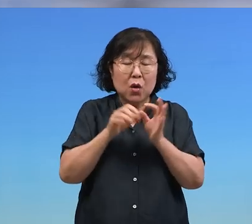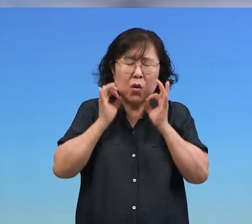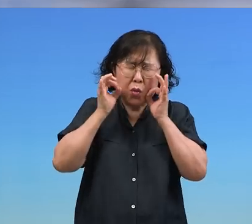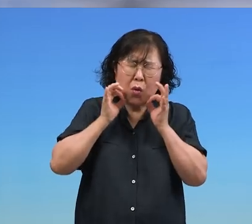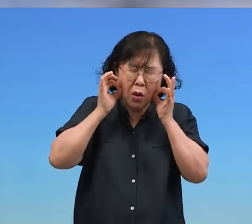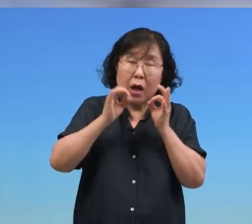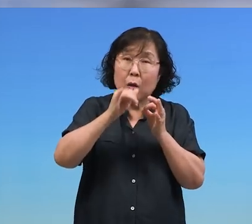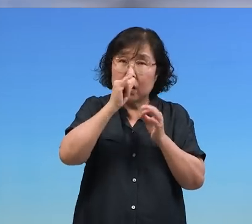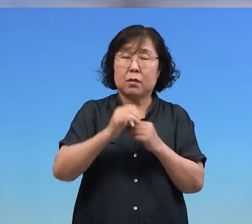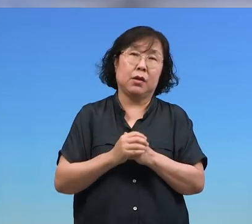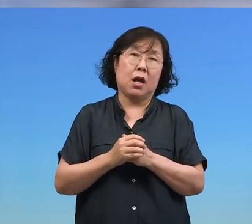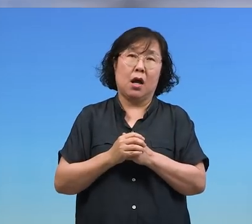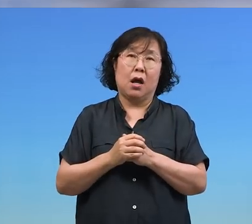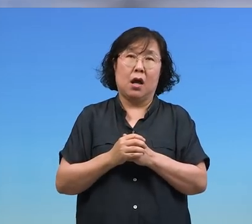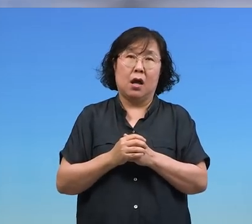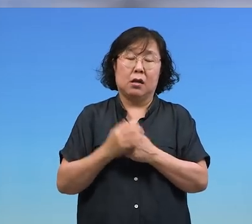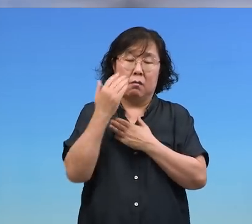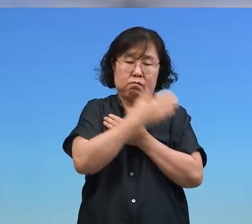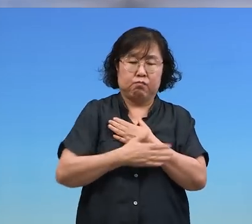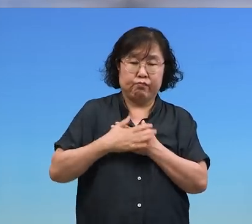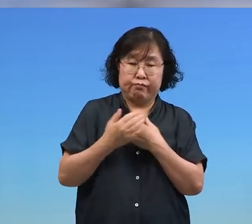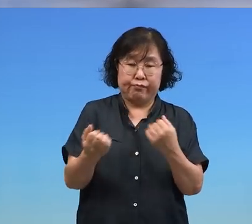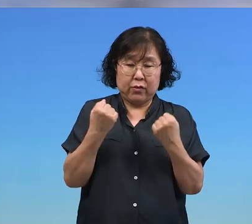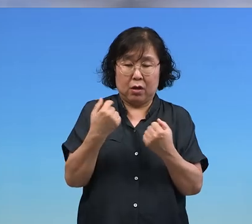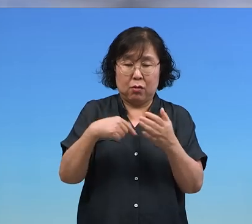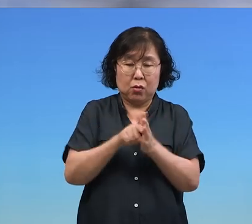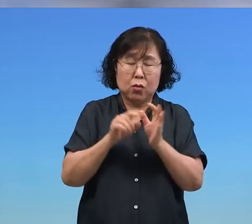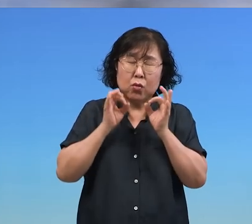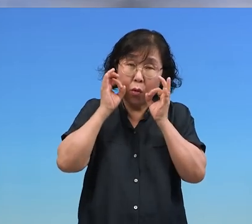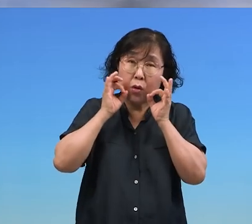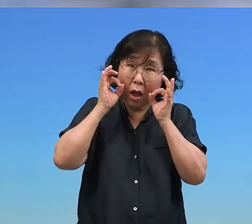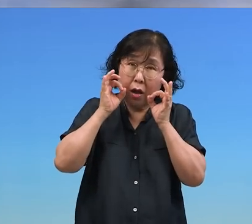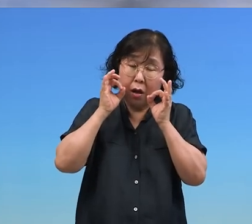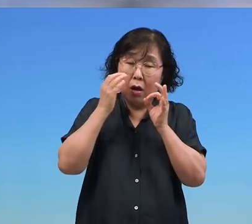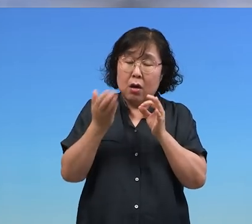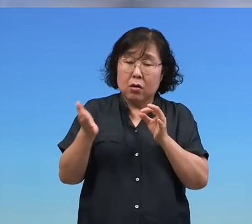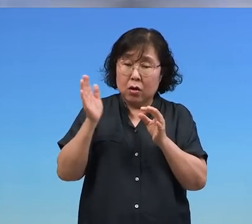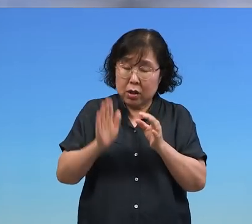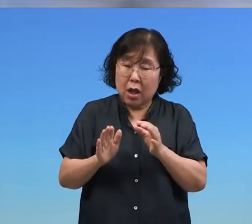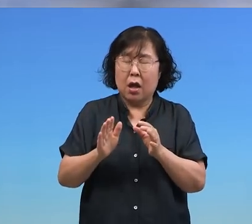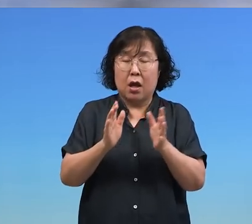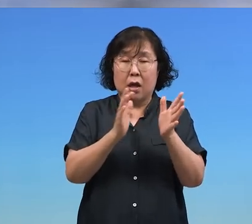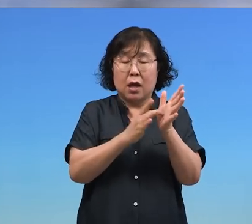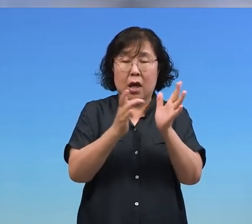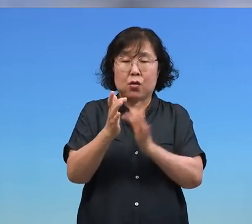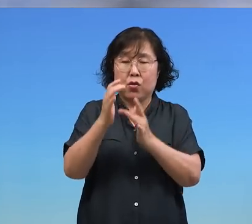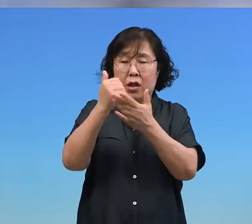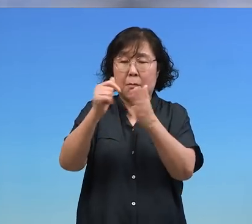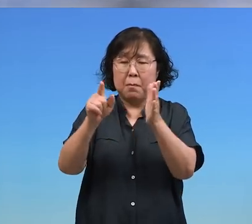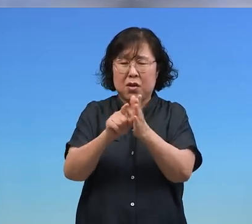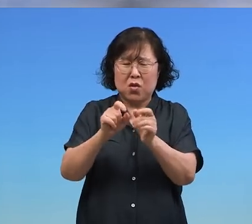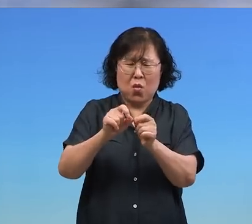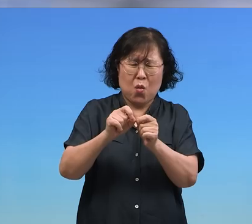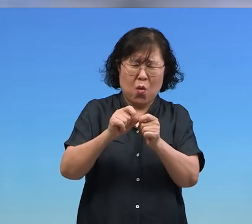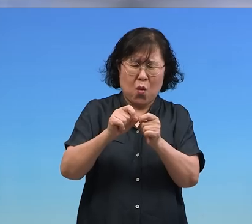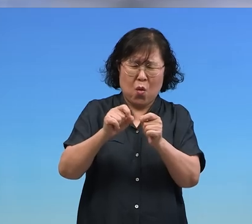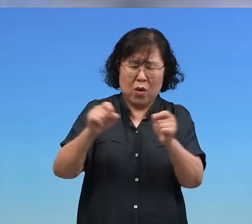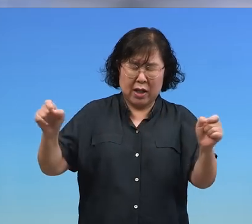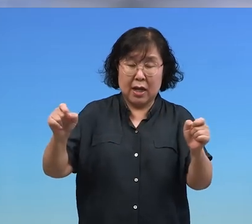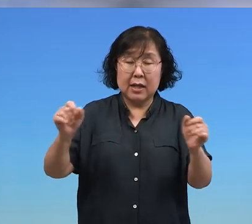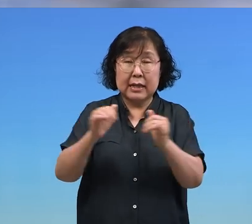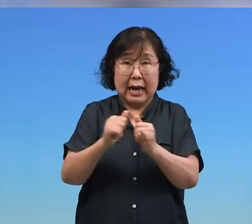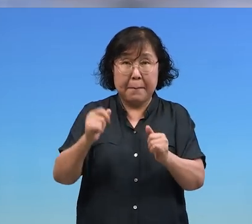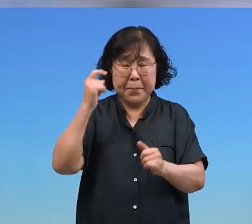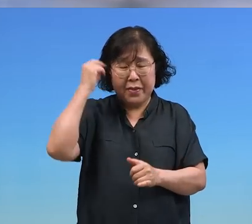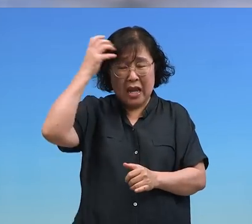육신에 배를 집어넣으려고도 애를 쓰는데 오늘 여러분 예수님이든지 오래되신 분 영적인 복부